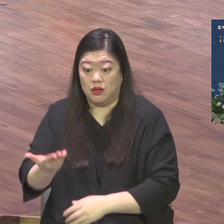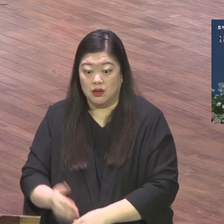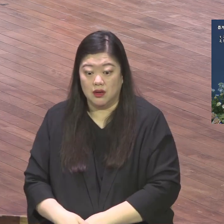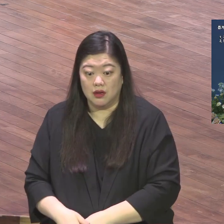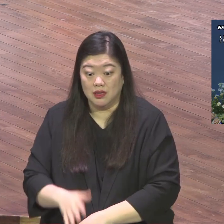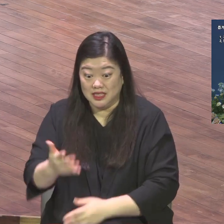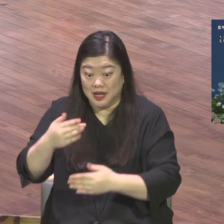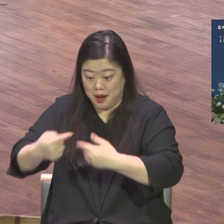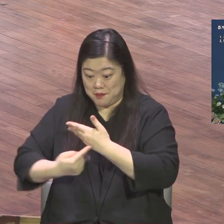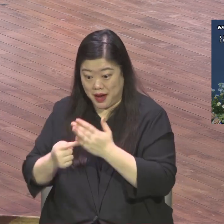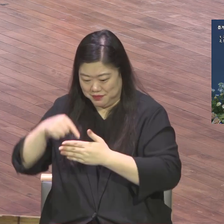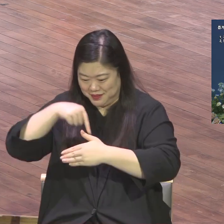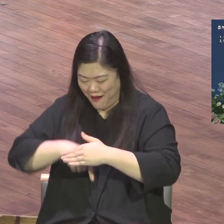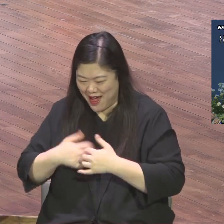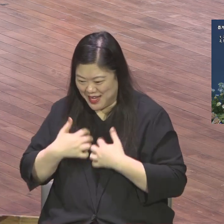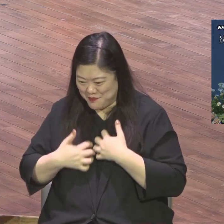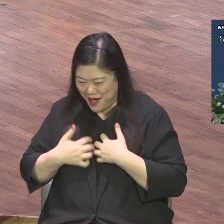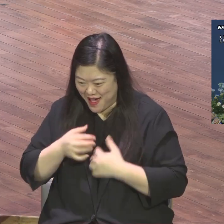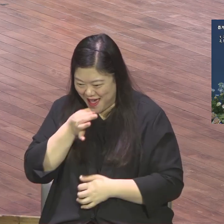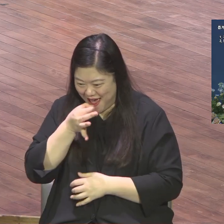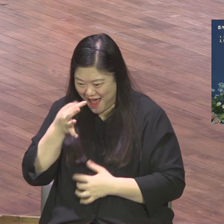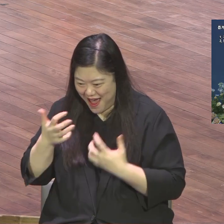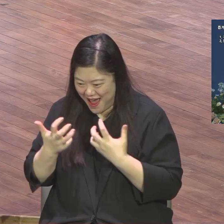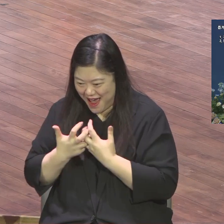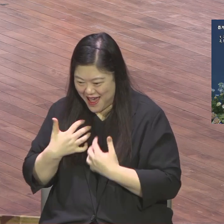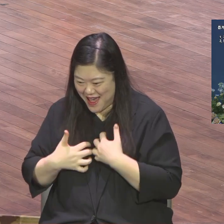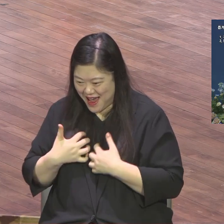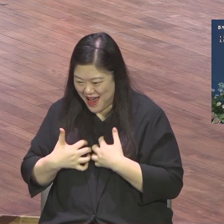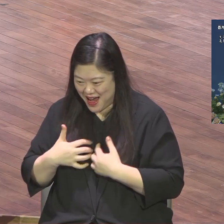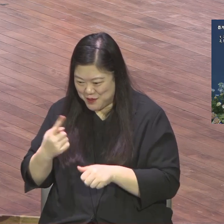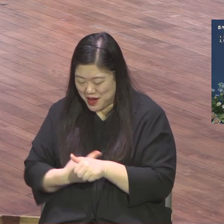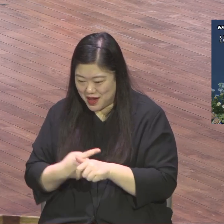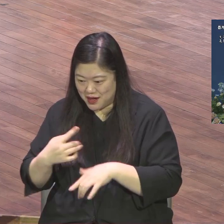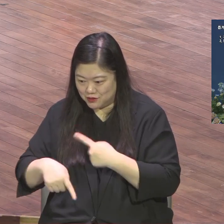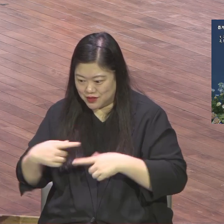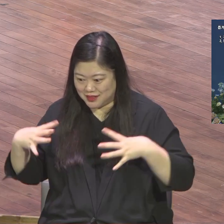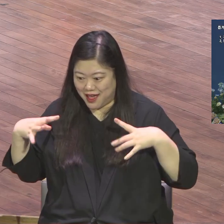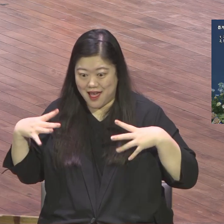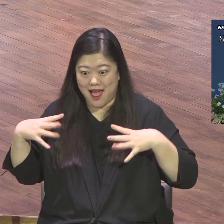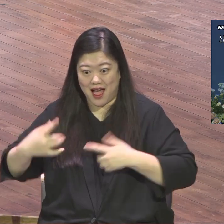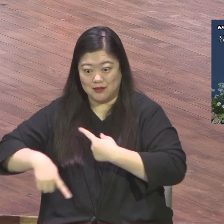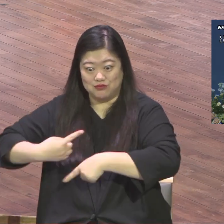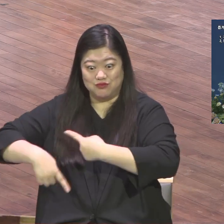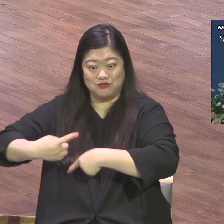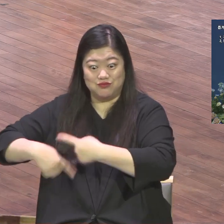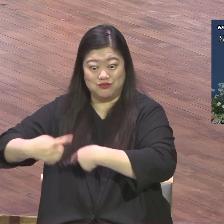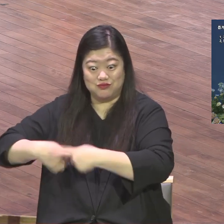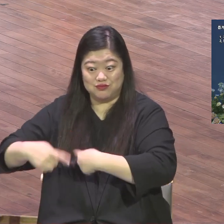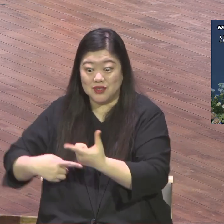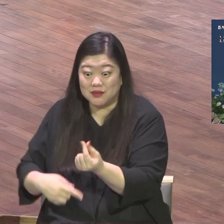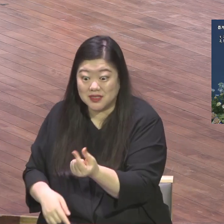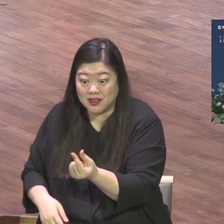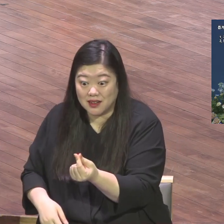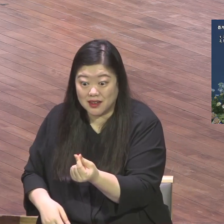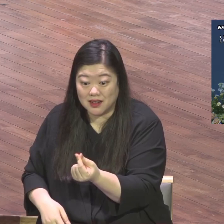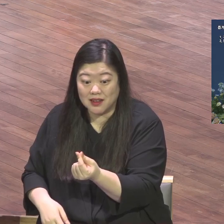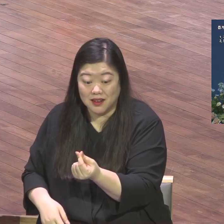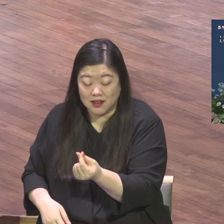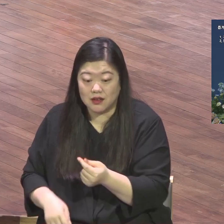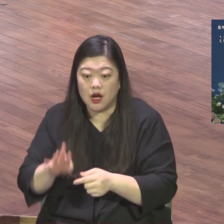안 하겠어요? 그래서 바울이 바울을 보고 말쟁이라 그랬어요. 와, 너 말이